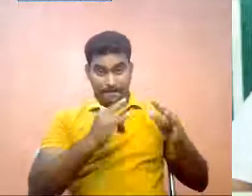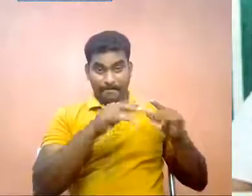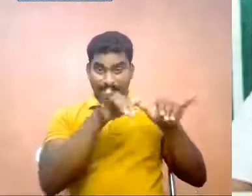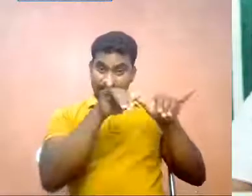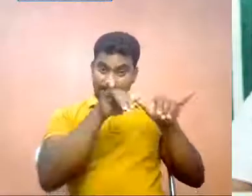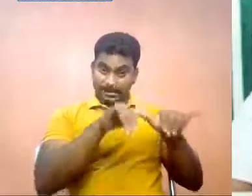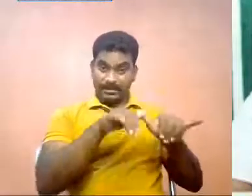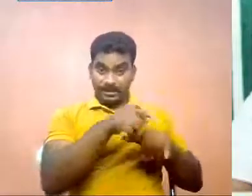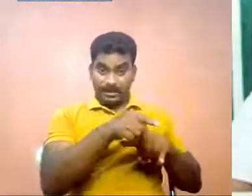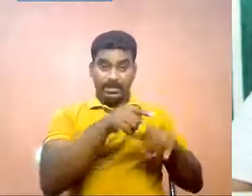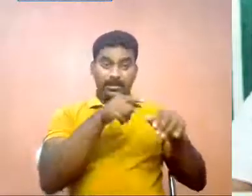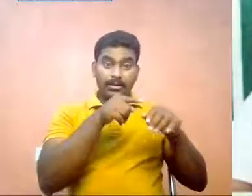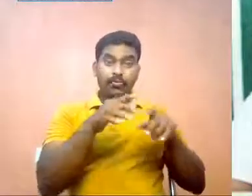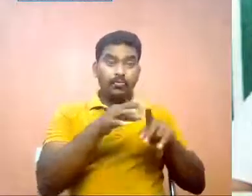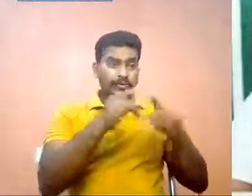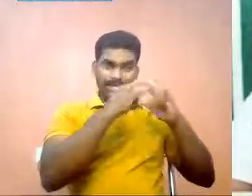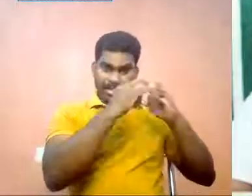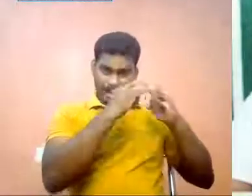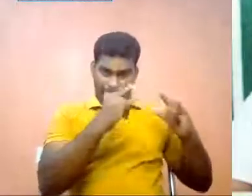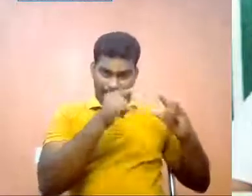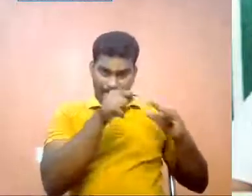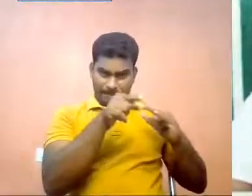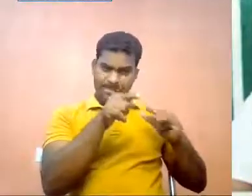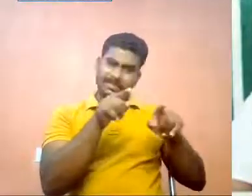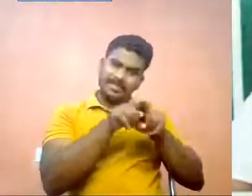ഒട്ടേറെ വിദ്യാഭ്യാസ സ്ഥാപനങ്ങൾ നമുക്കുണ്ട്.